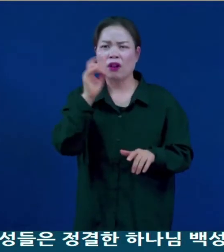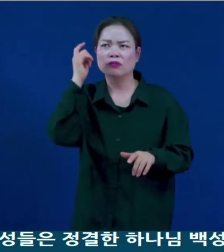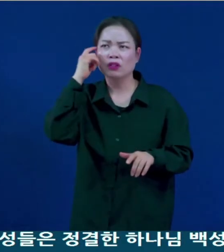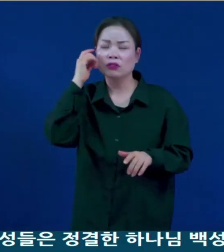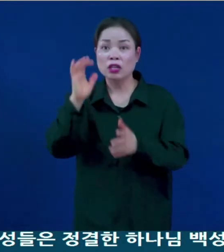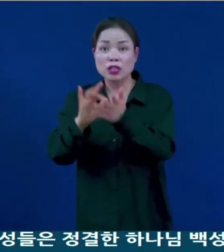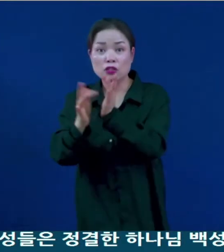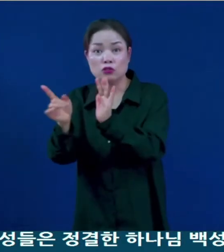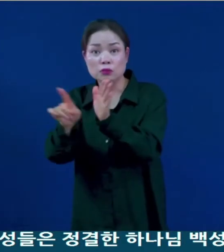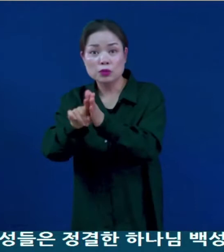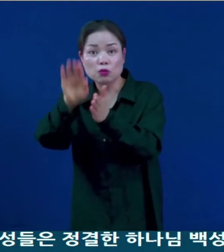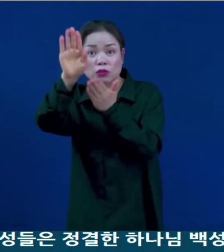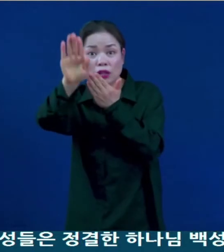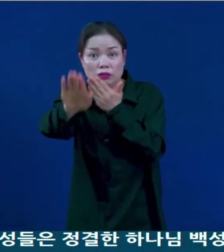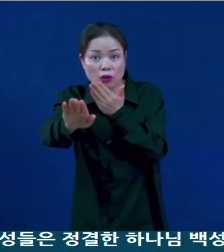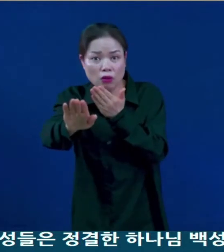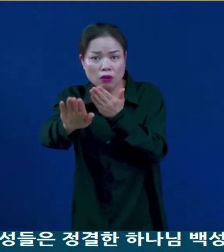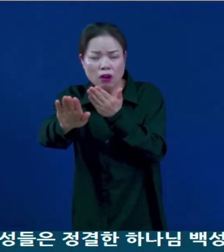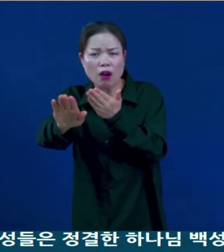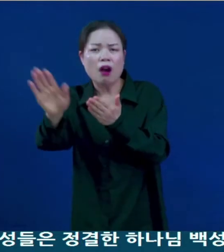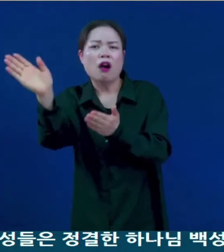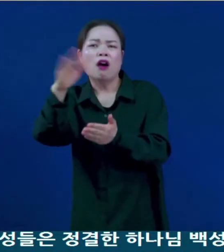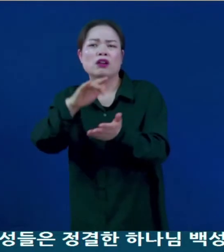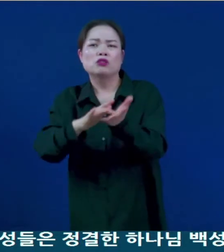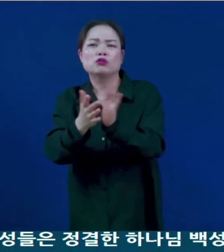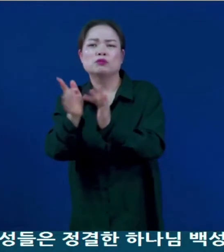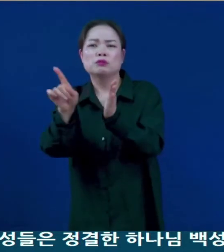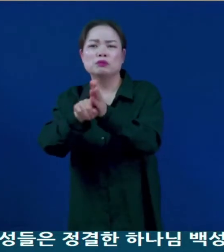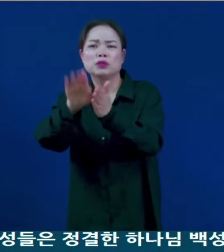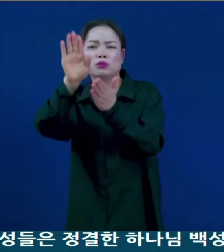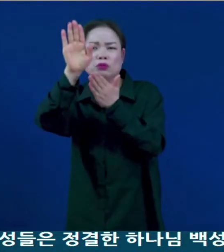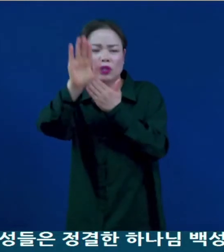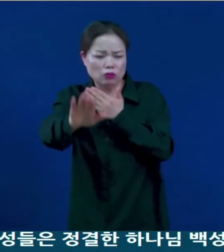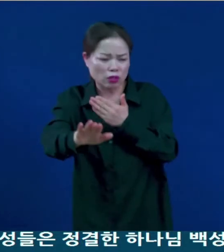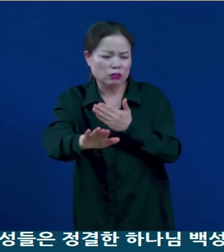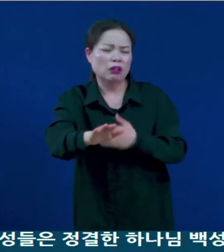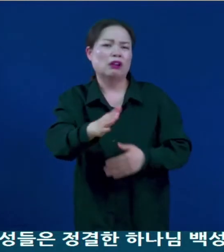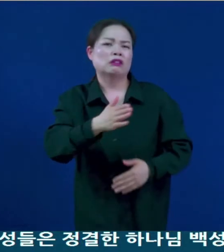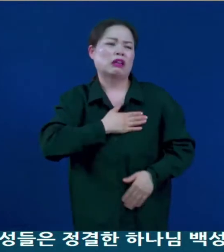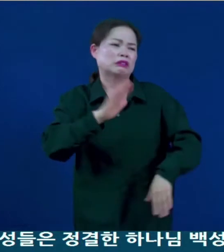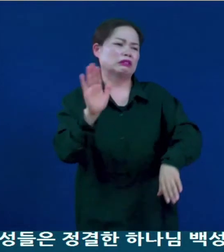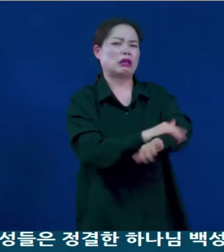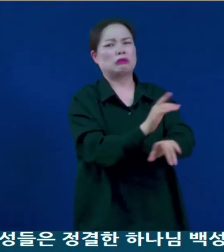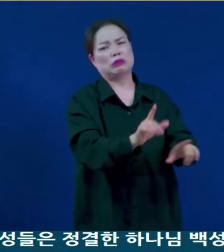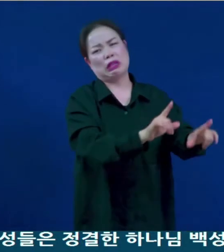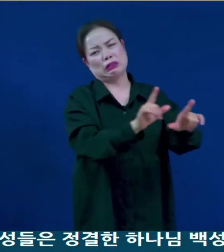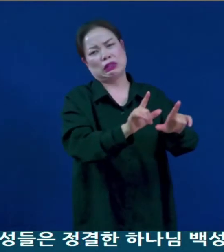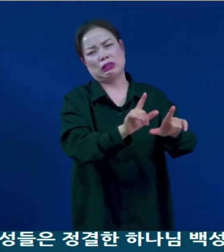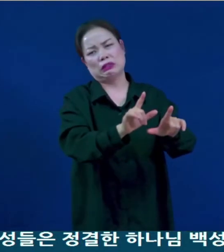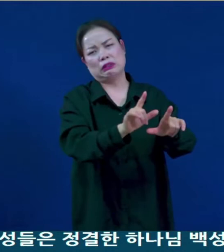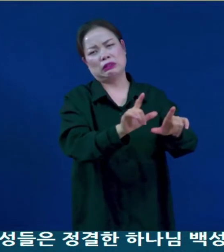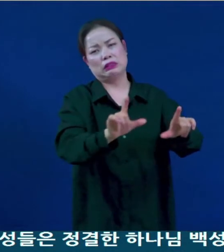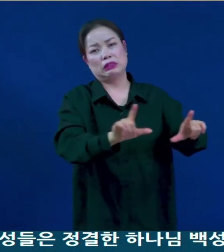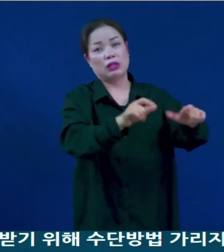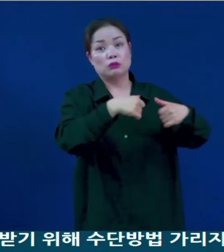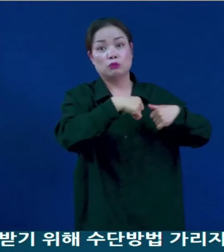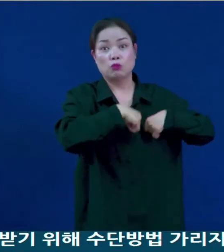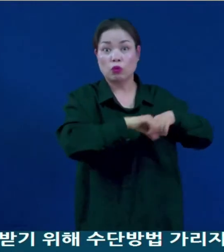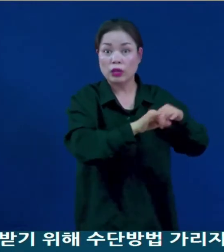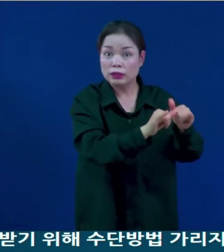예수님을 믿고 났더니 그렇게 살면 안 되지. 내가 잘못 살았어. 하며 그 생활을 포기한